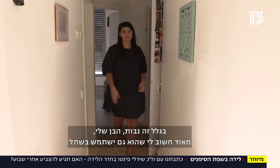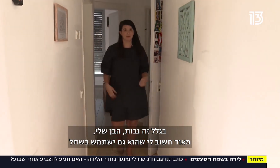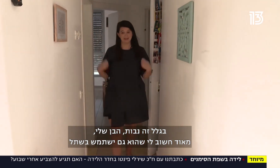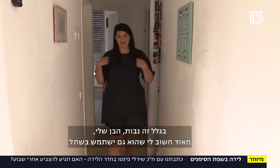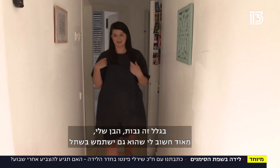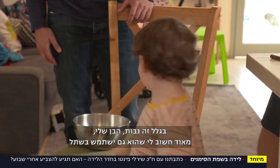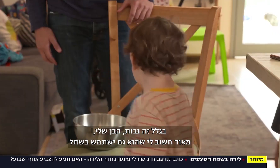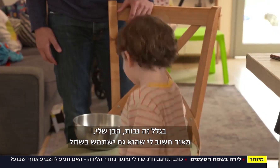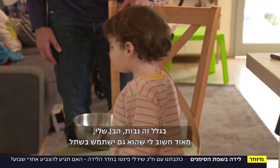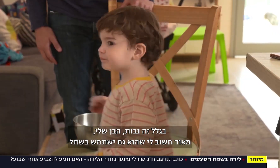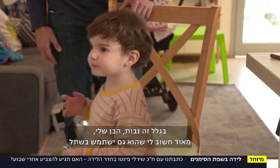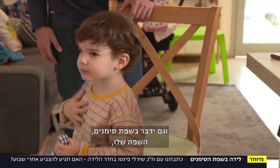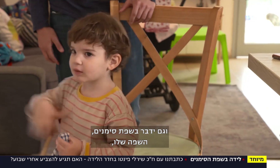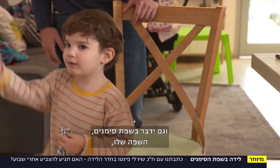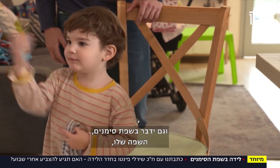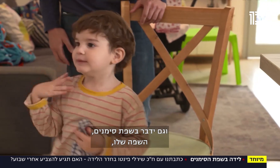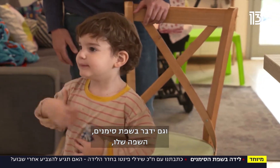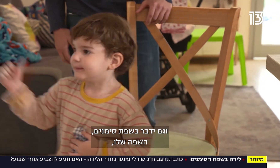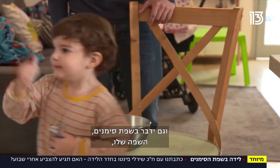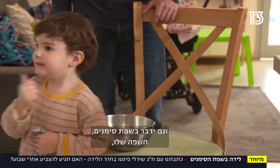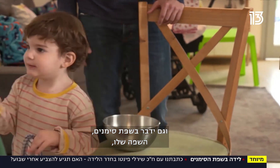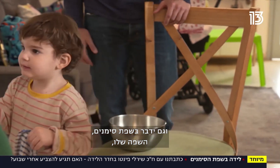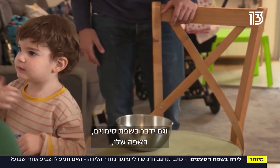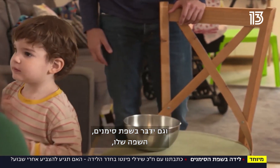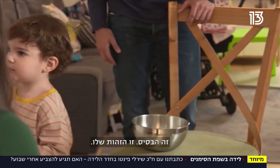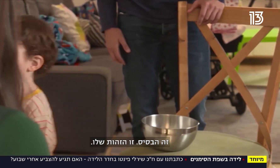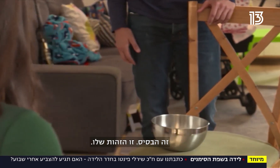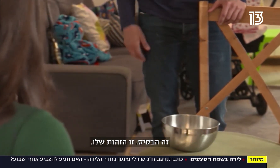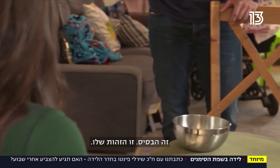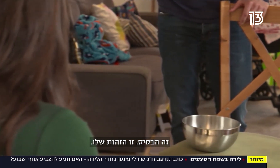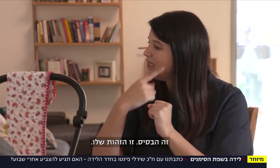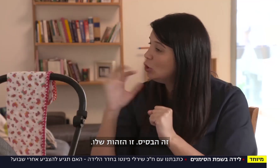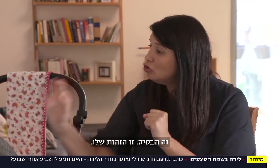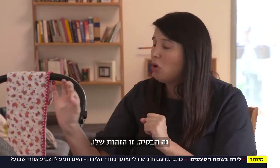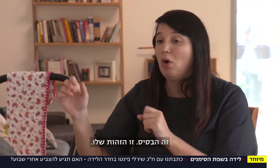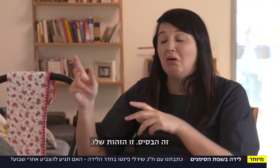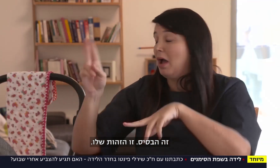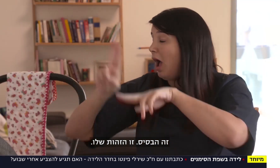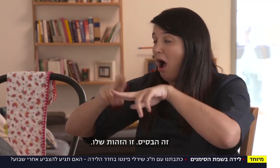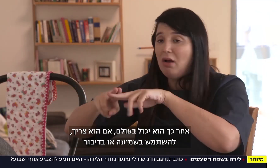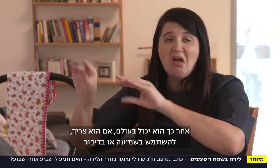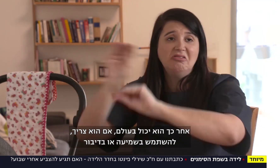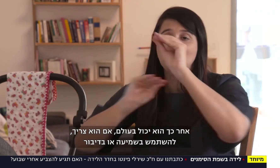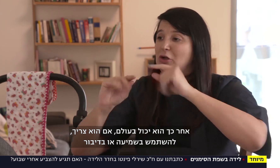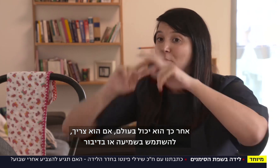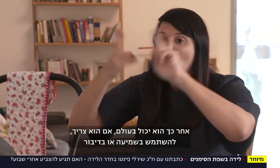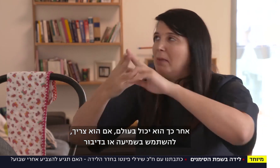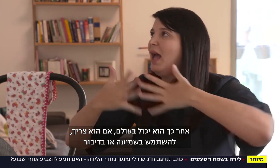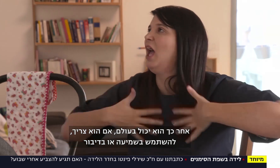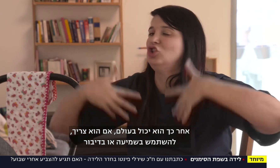גם ישתמש בשתל וגם ידבר בשפת סימנים, השפה שלו. זה הבסיס, זה הזהות שלו. אחר כך הוא יכול